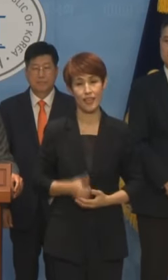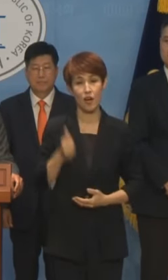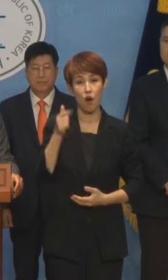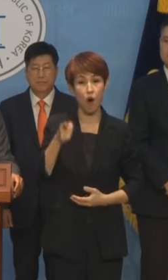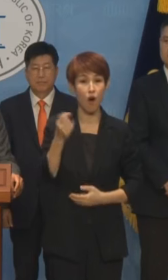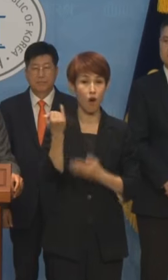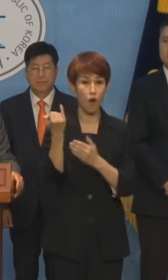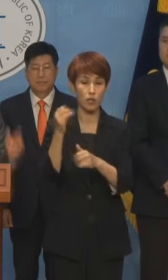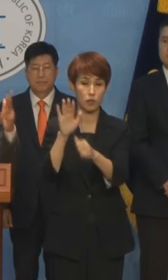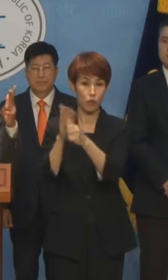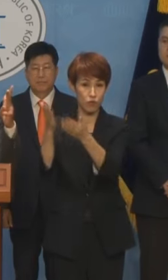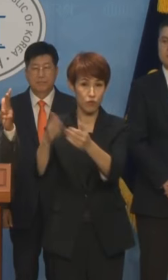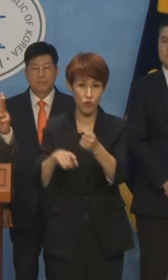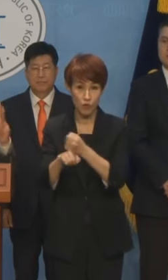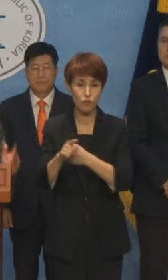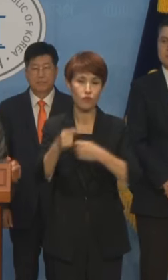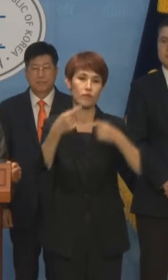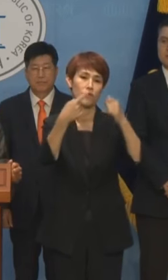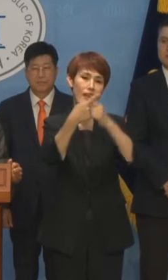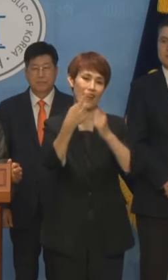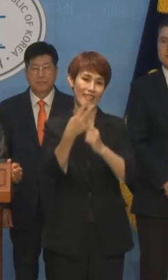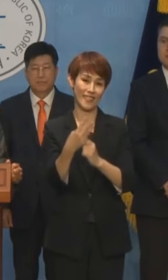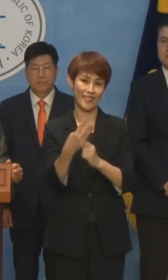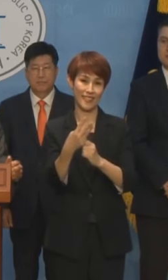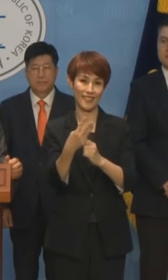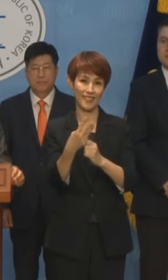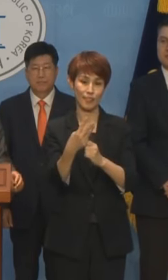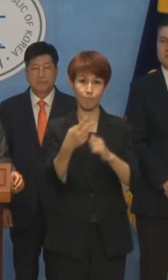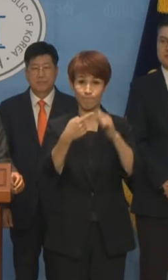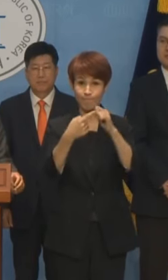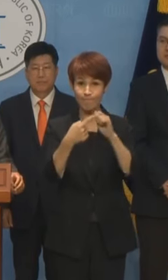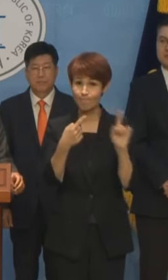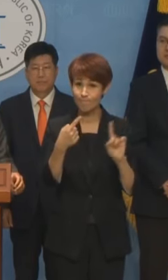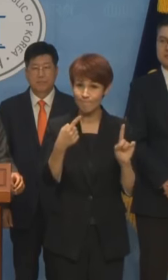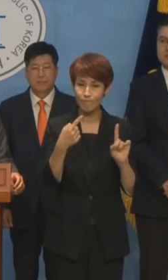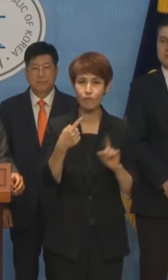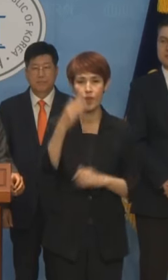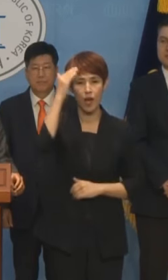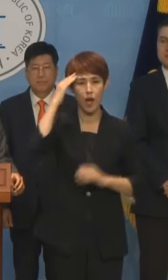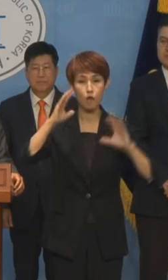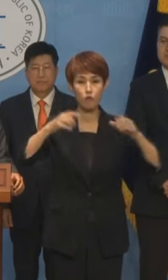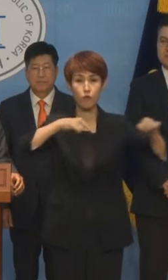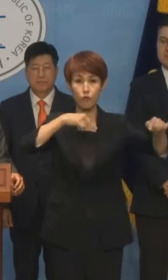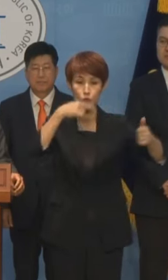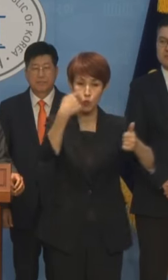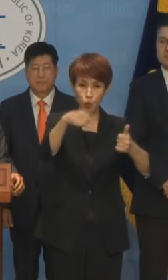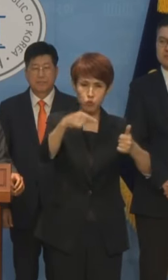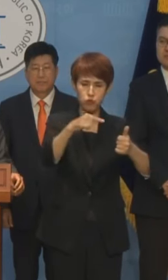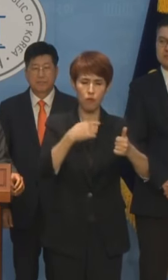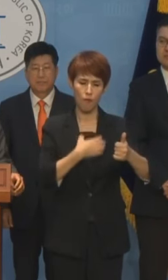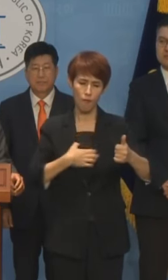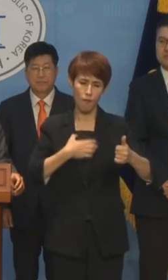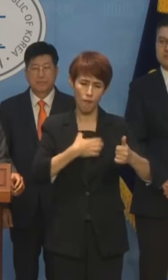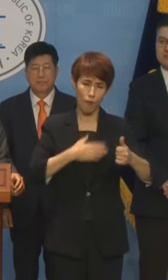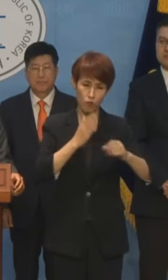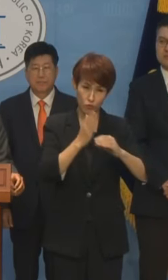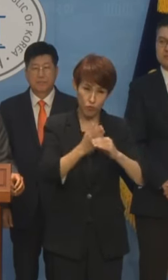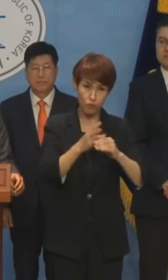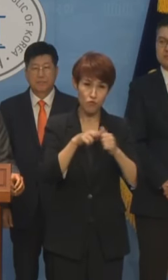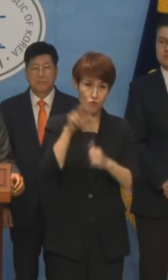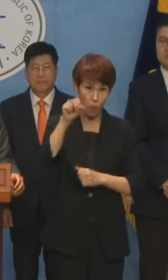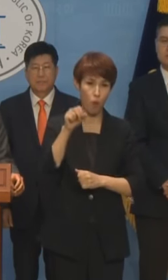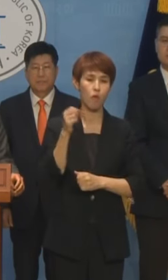후보를 지지하는 이유를 세 가지로 말씀드릴 수 있습니다. 첫 번째로는 대한민국의 교육을 유일하게 걱정하고 있는 후보라고